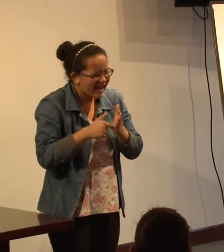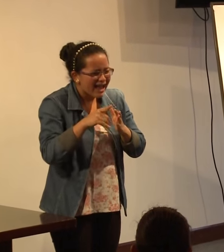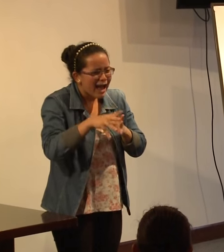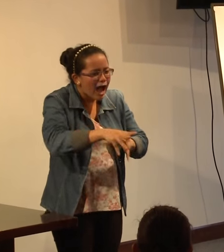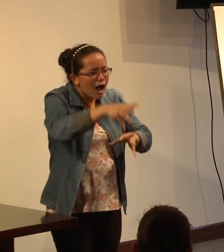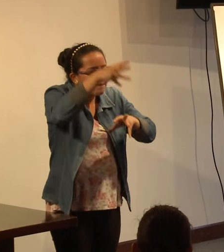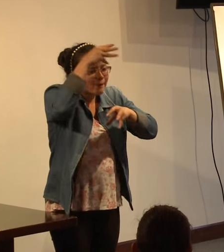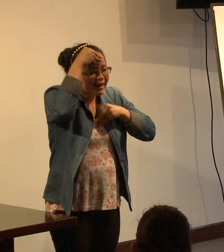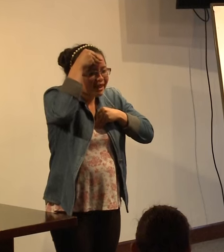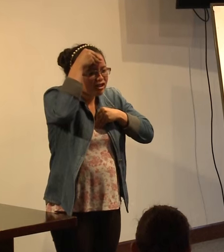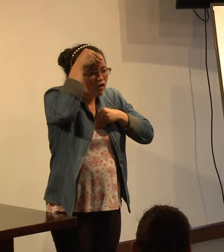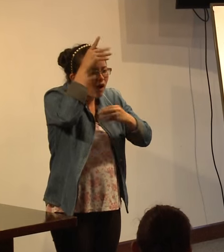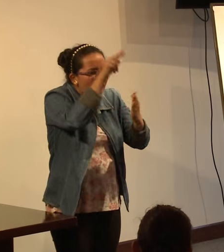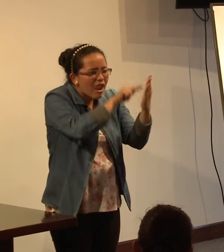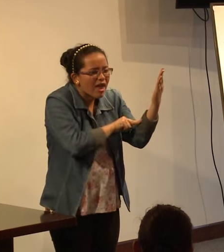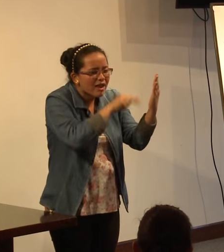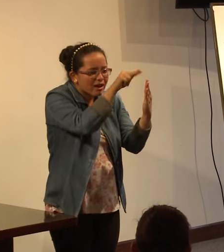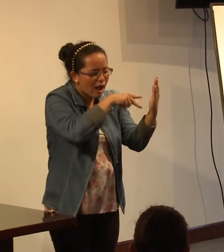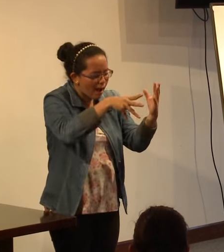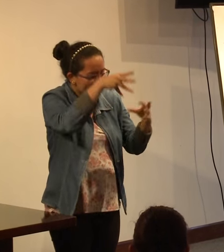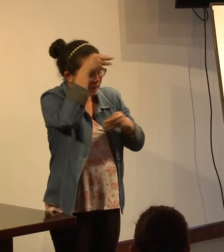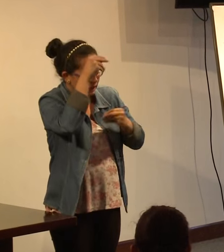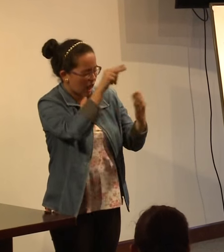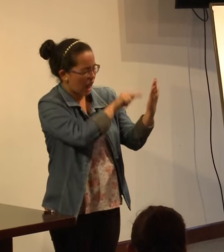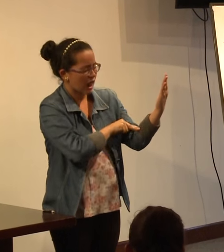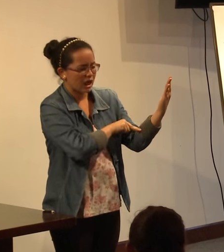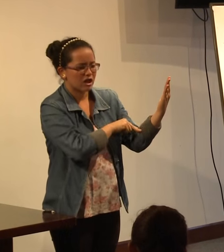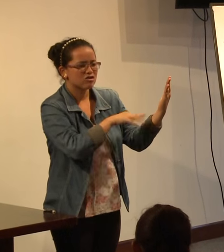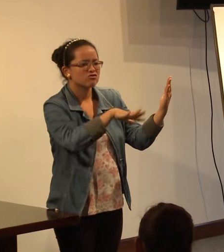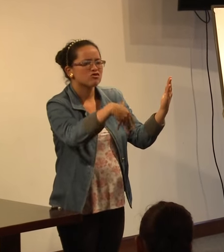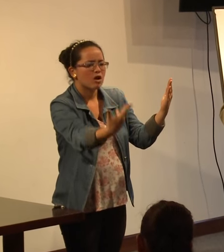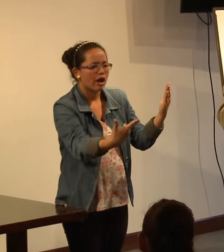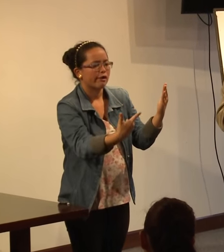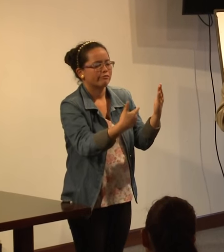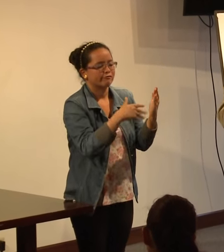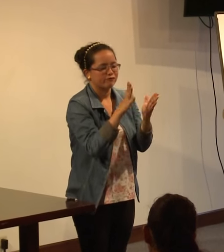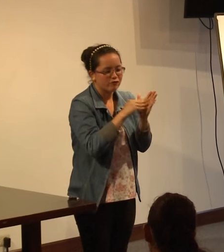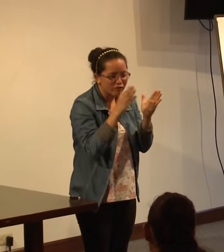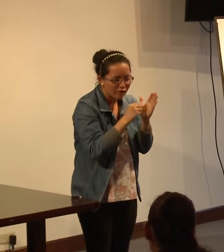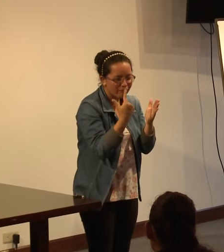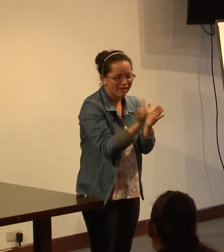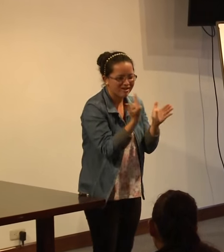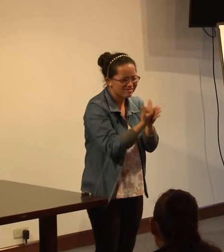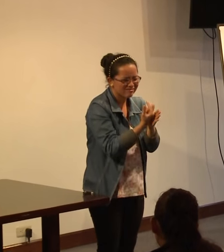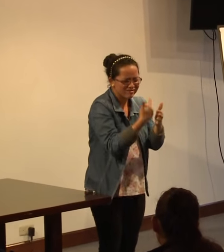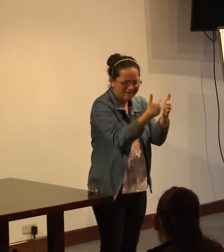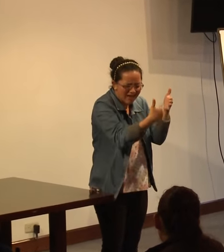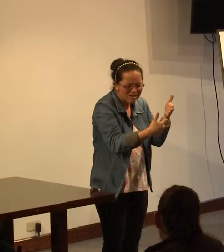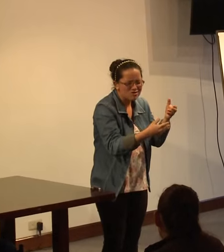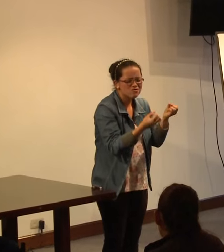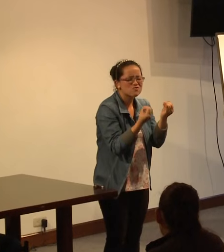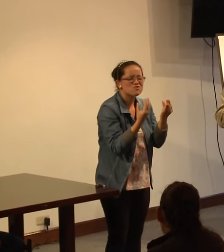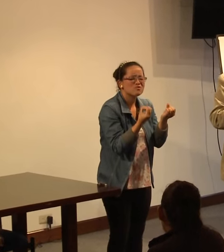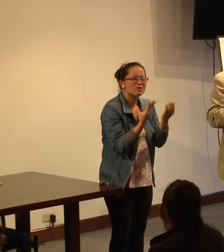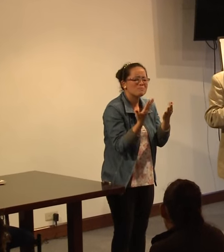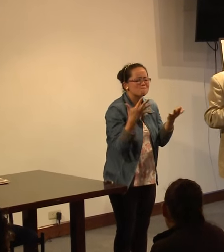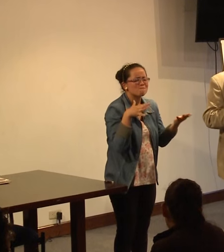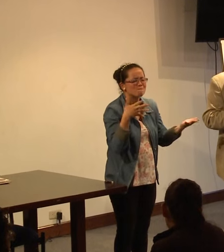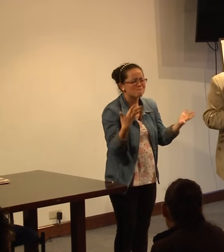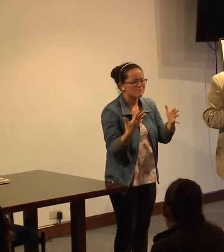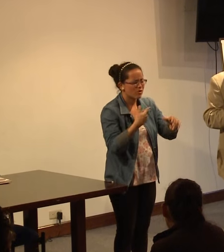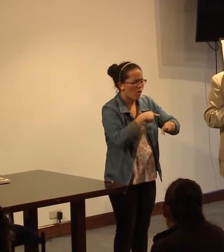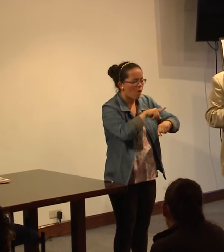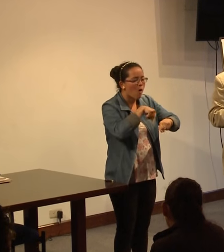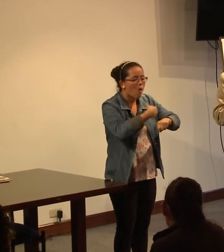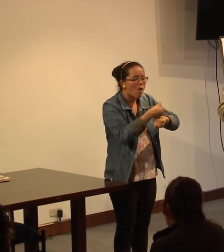aprendiendo a leer? O sea, ¿cuánto tiempo han invertido en su educación leyendo libros, fotocopias, textos, todo? Pongan un número de horas